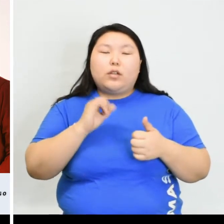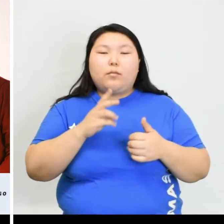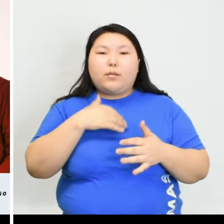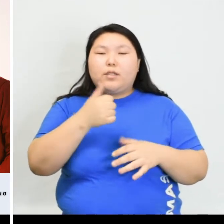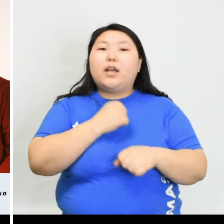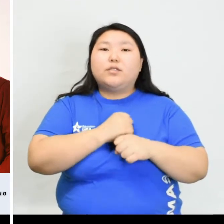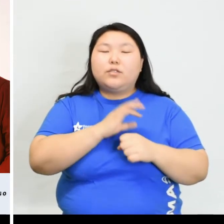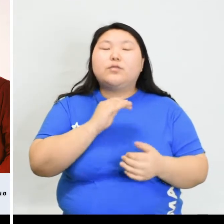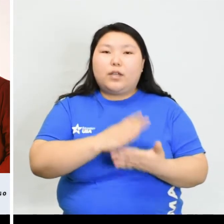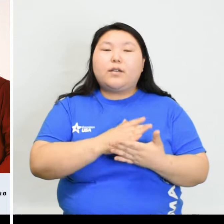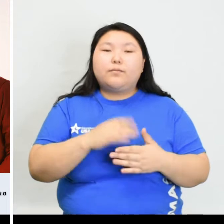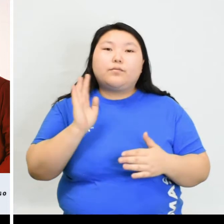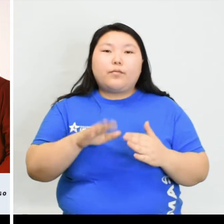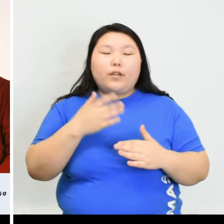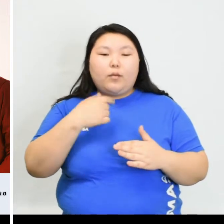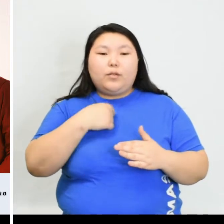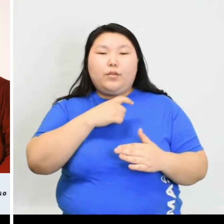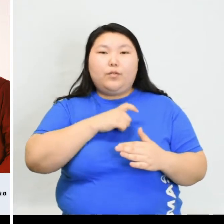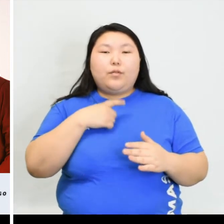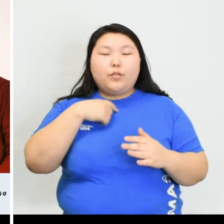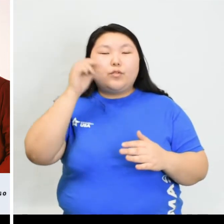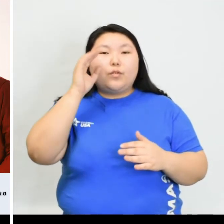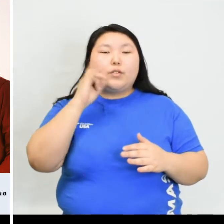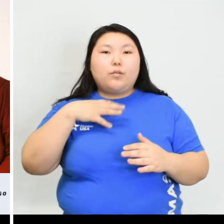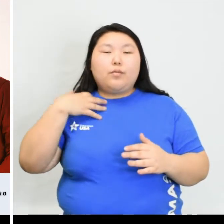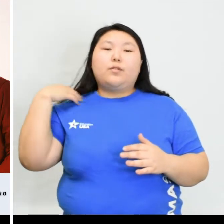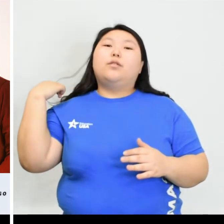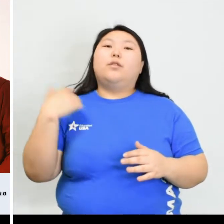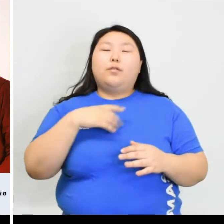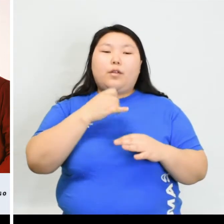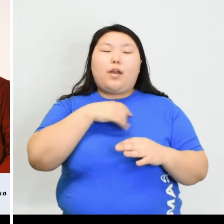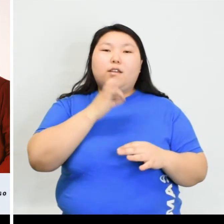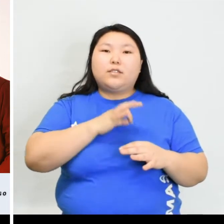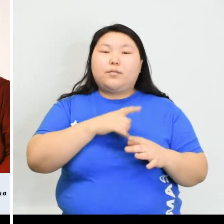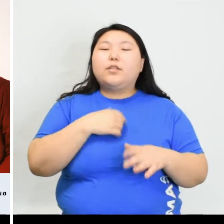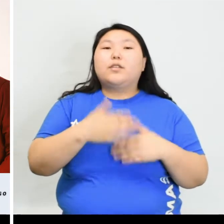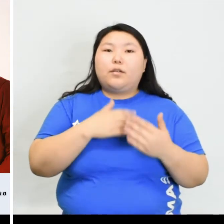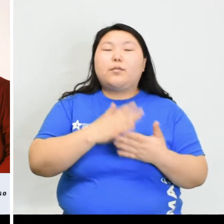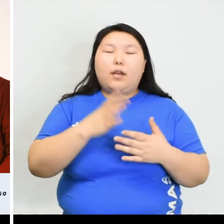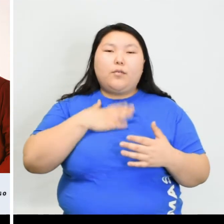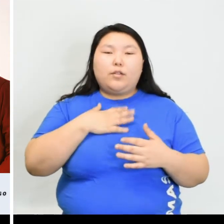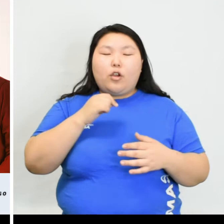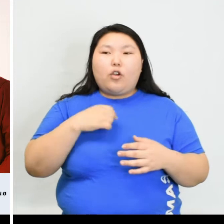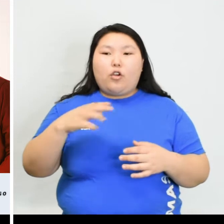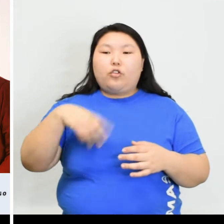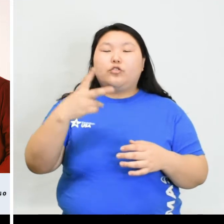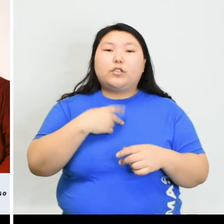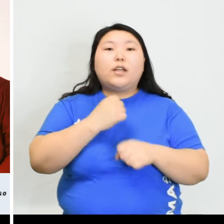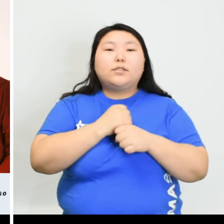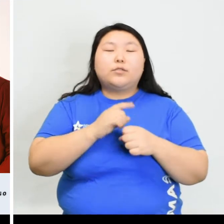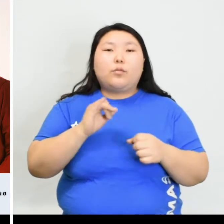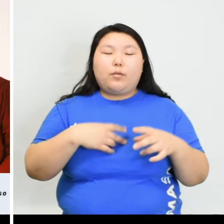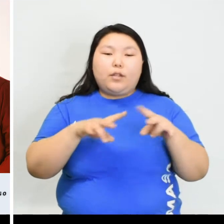байгаа. Тэгэхээр миний нөгөө нэг сурсан юм чинь одоо ингээд тэрийг ашиглаад яваад байгаа байхгүй. За миний одоо хоёр дахь ажил бол бас